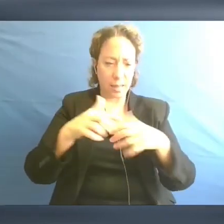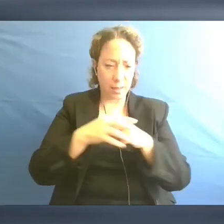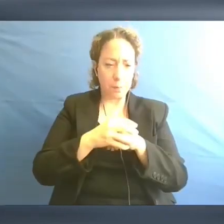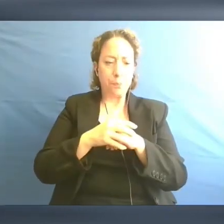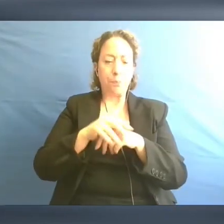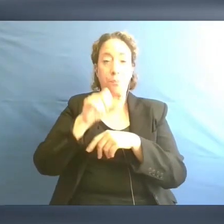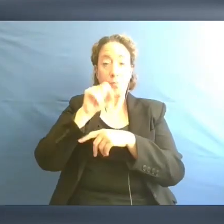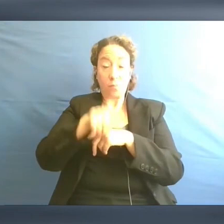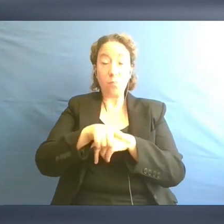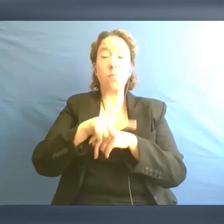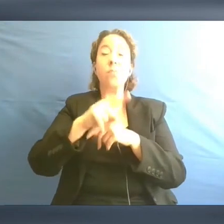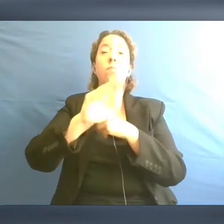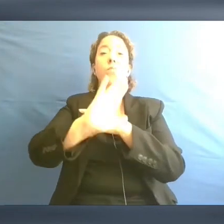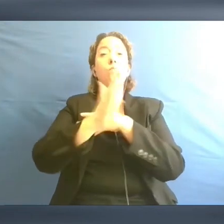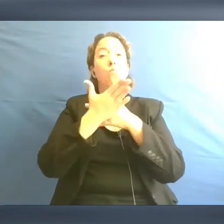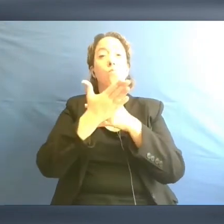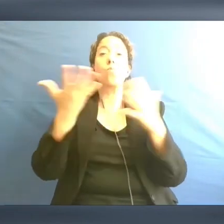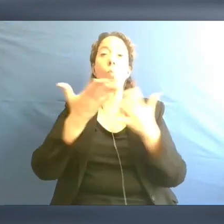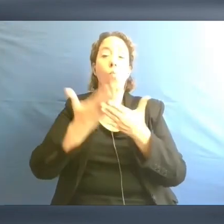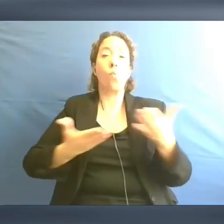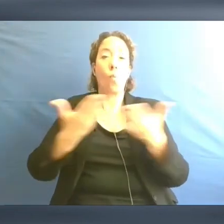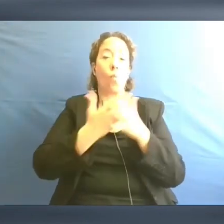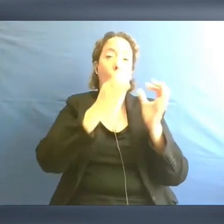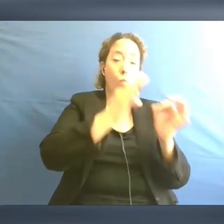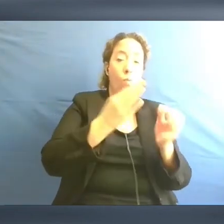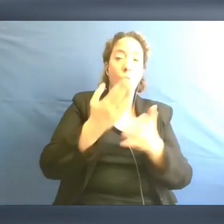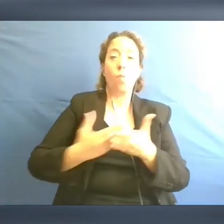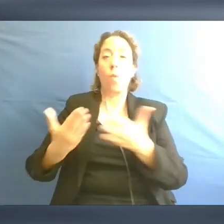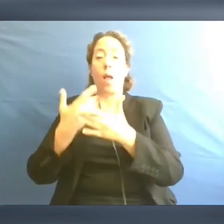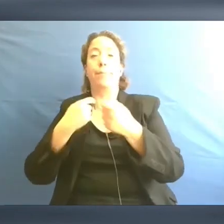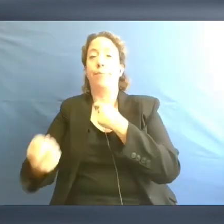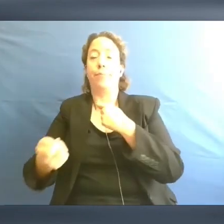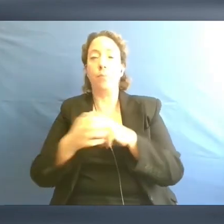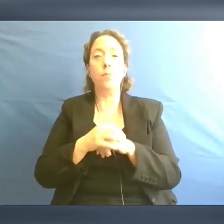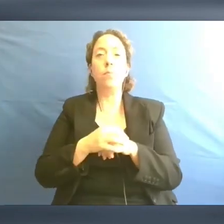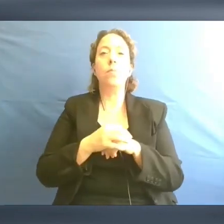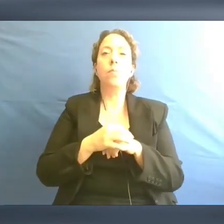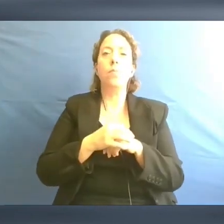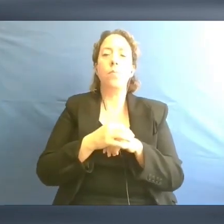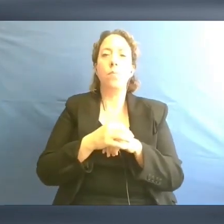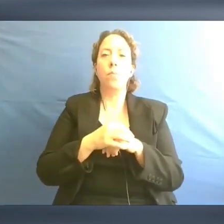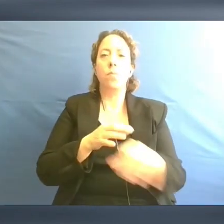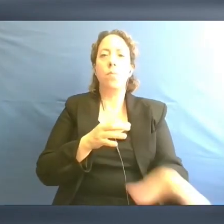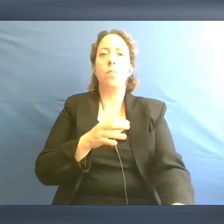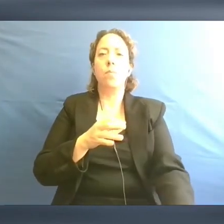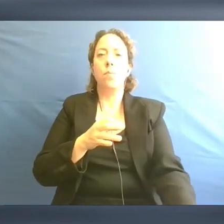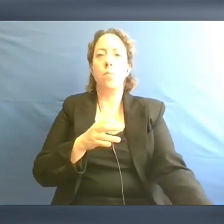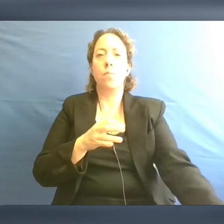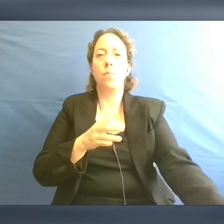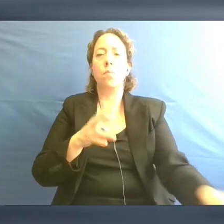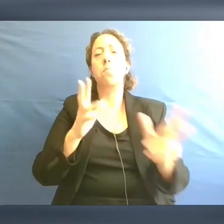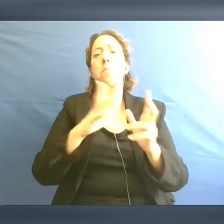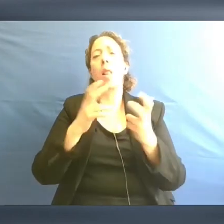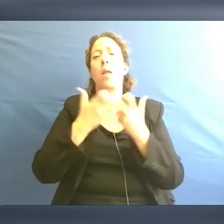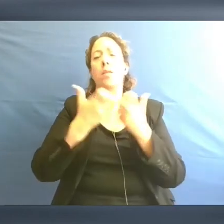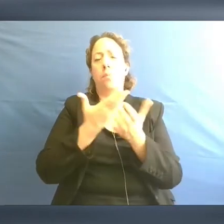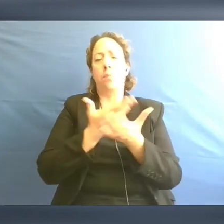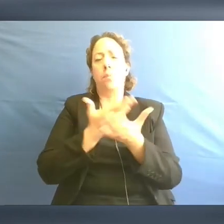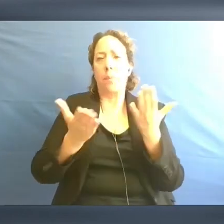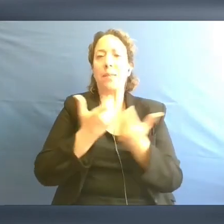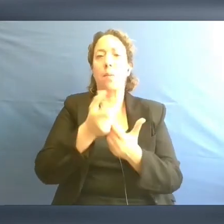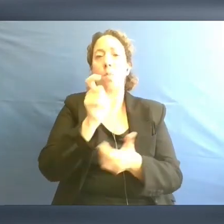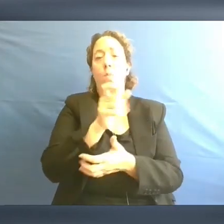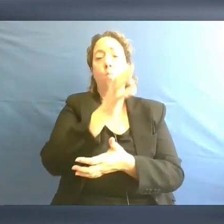vont nous montrer des cas corrects et pas corrects. Alors, ça commence avec des exemples très simples, juste un élément bouton